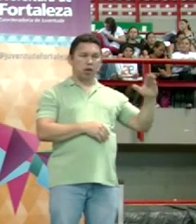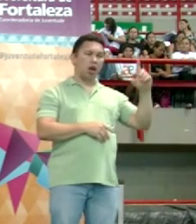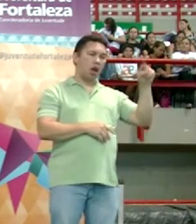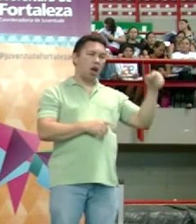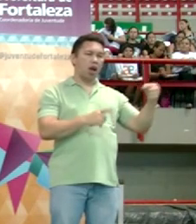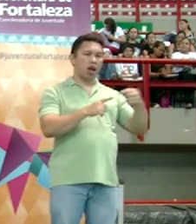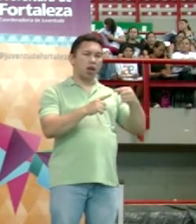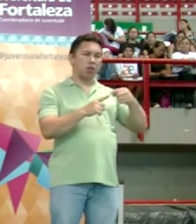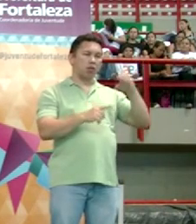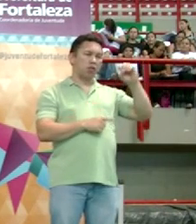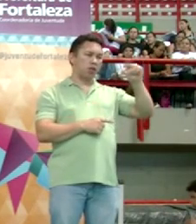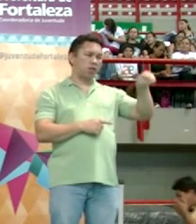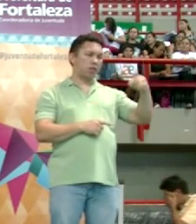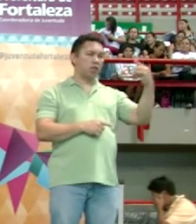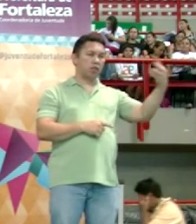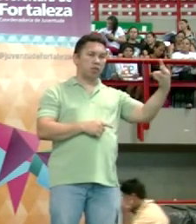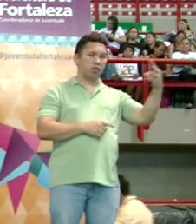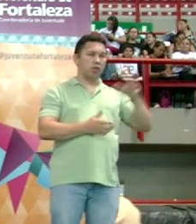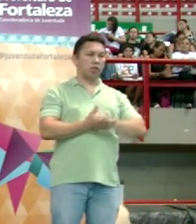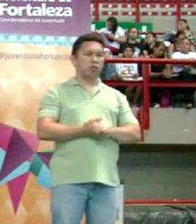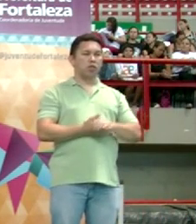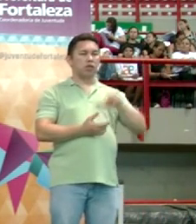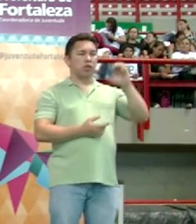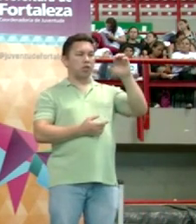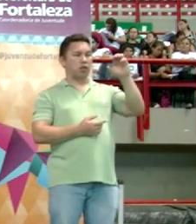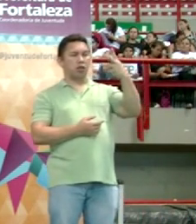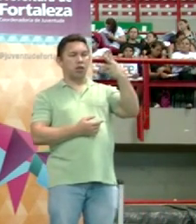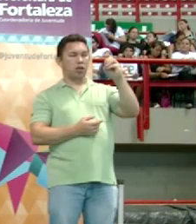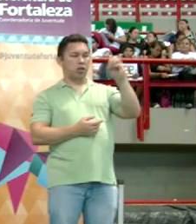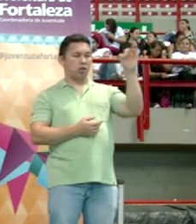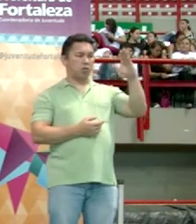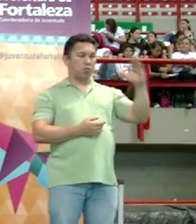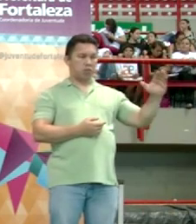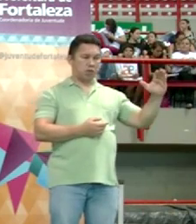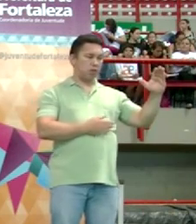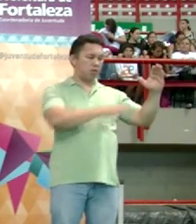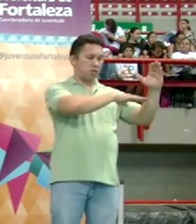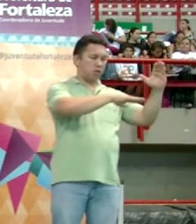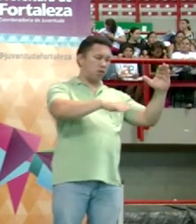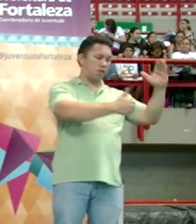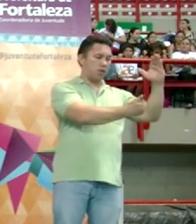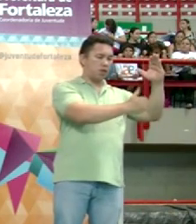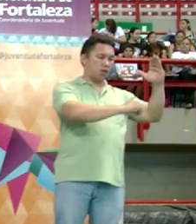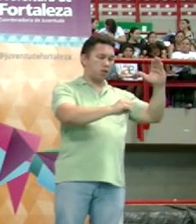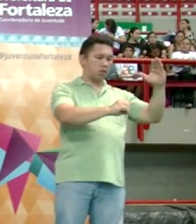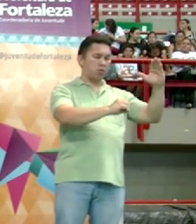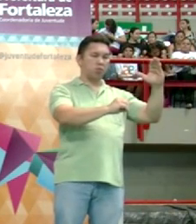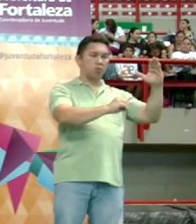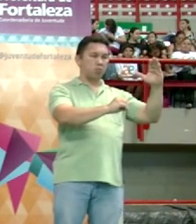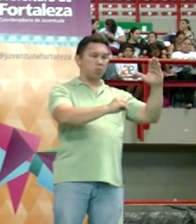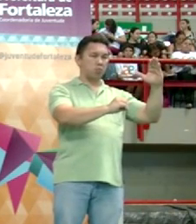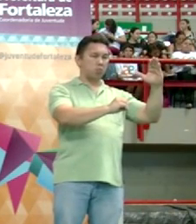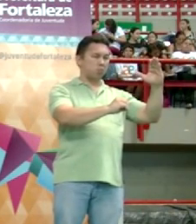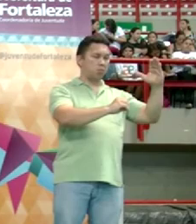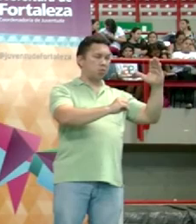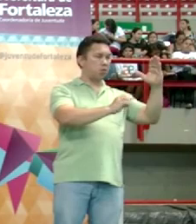0,3. Posso falar a resposta assim? Quanto é 30%? 30 dividido por 100. Volta duas casas,